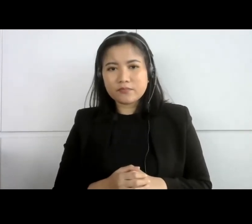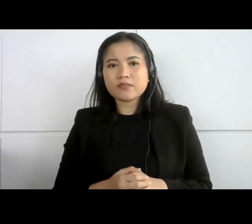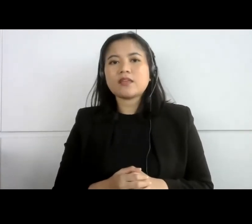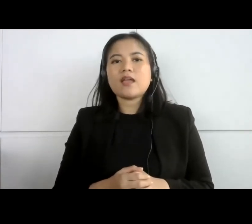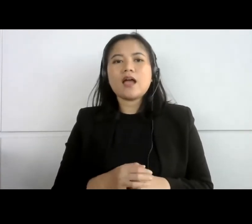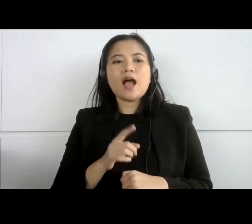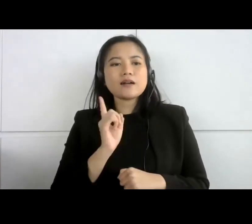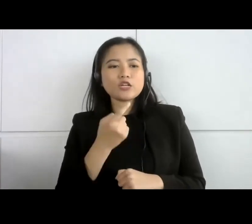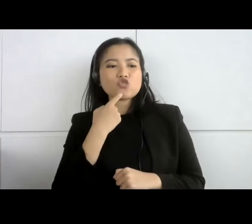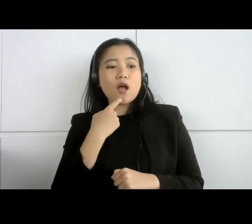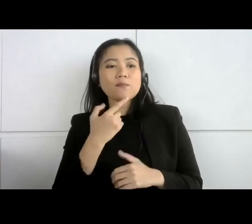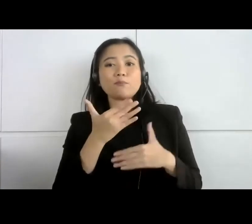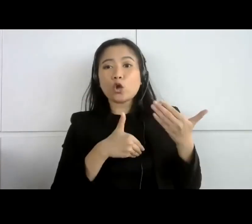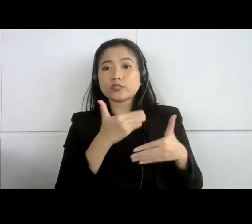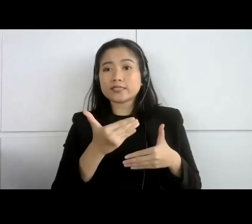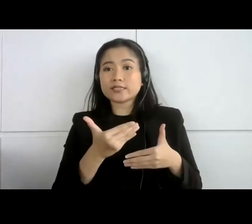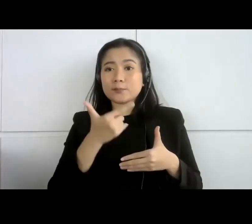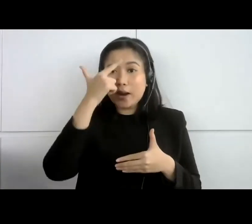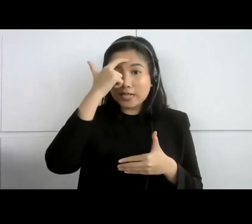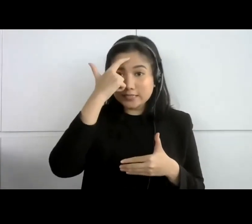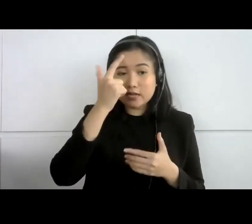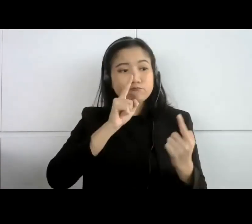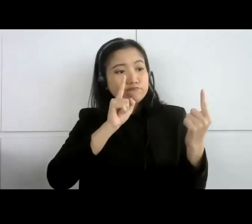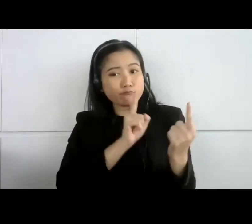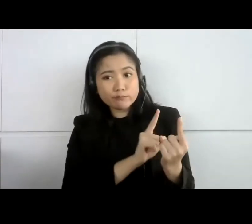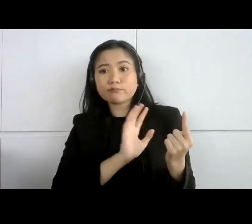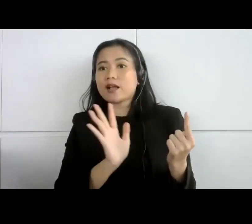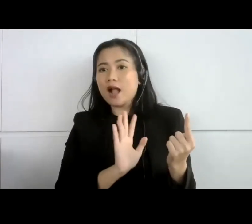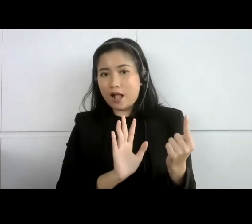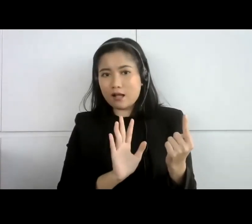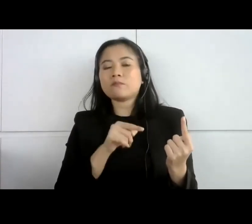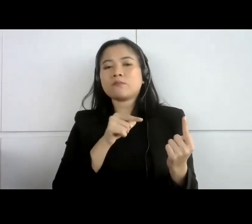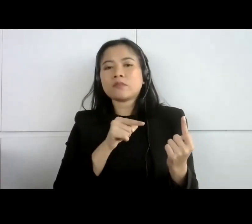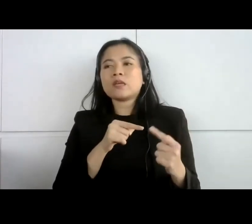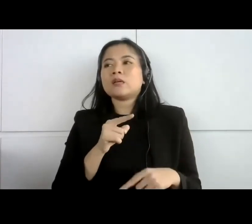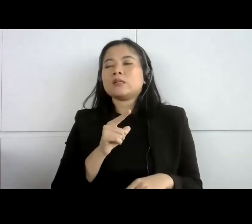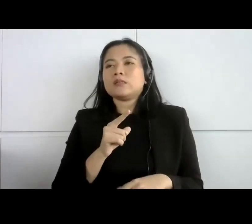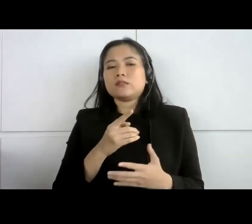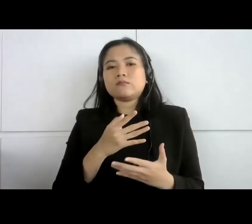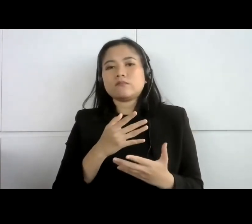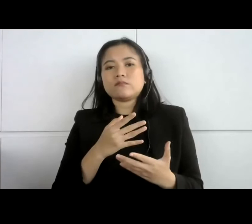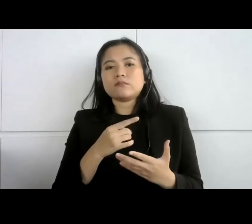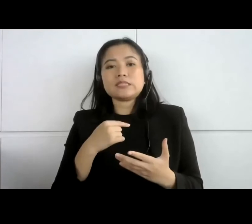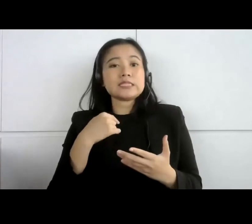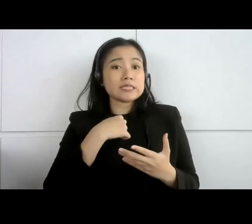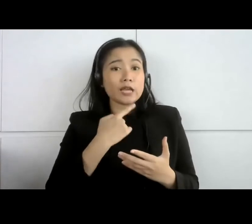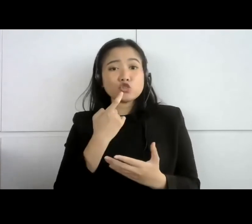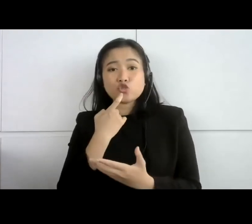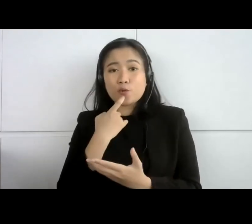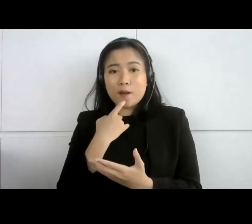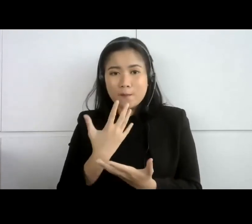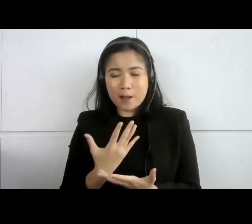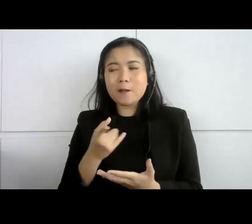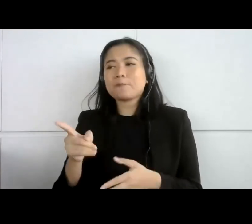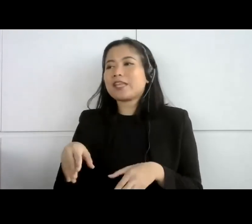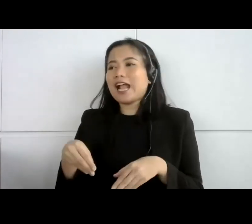dengan proses pembelajaran non tatap muka yang ada. Untuk itu, saya mencoba